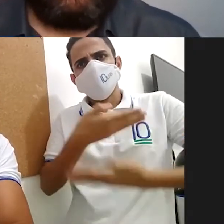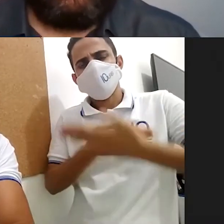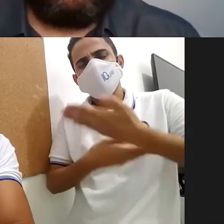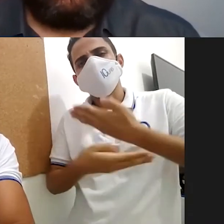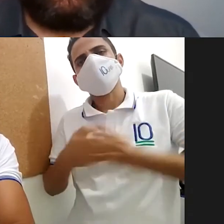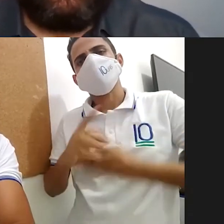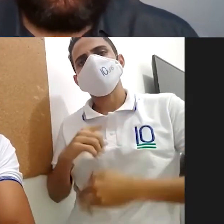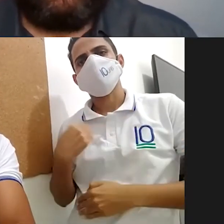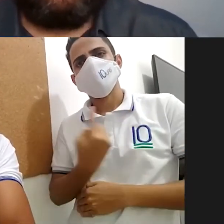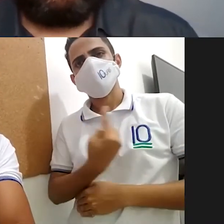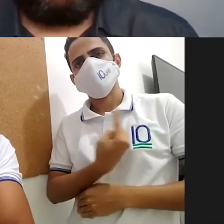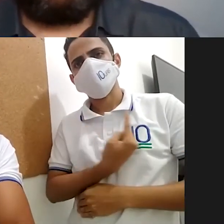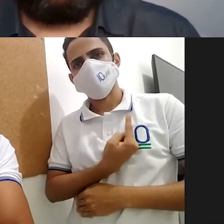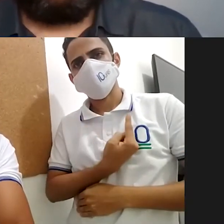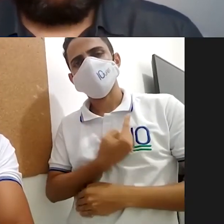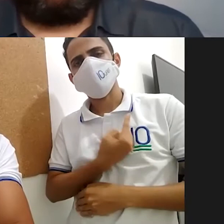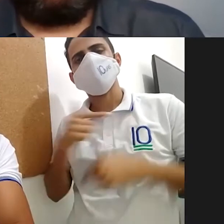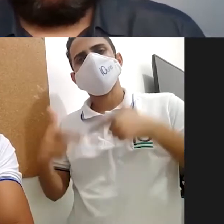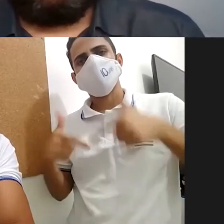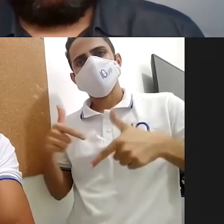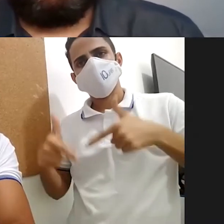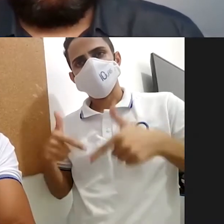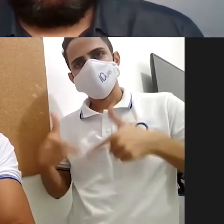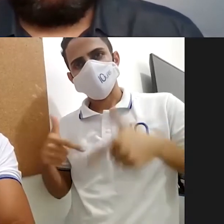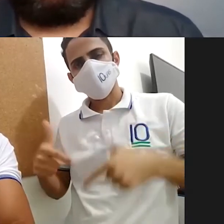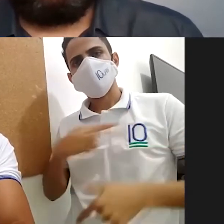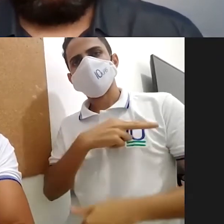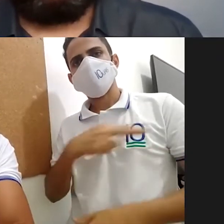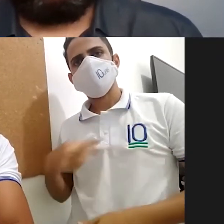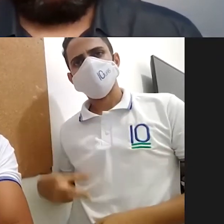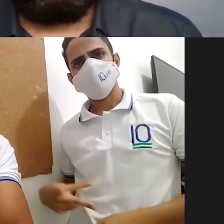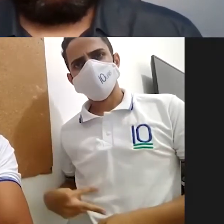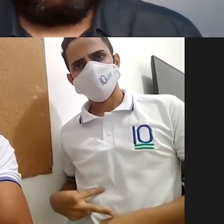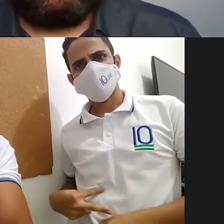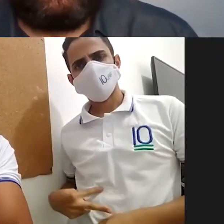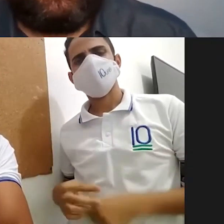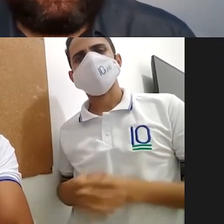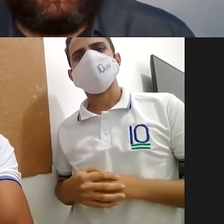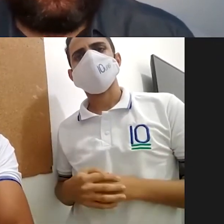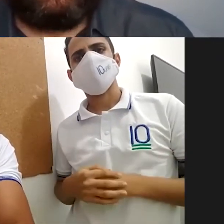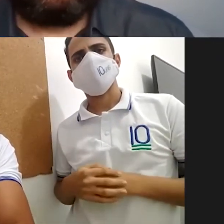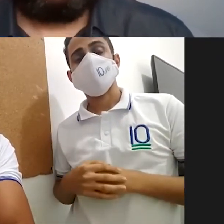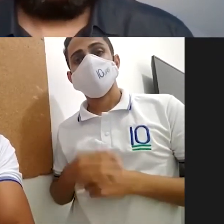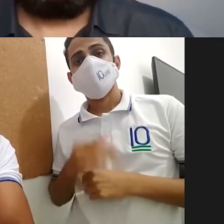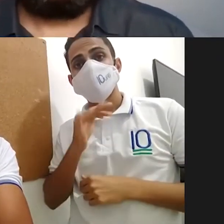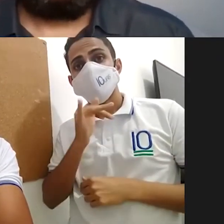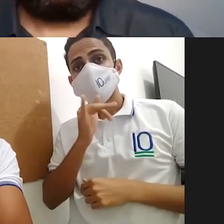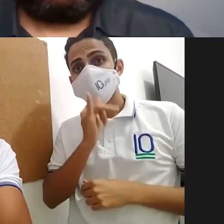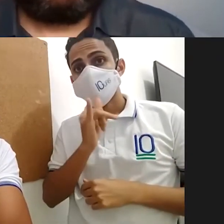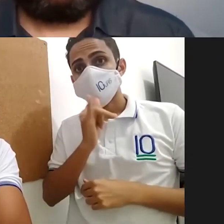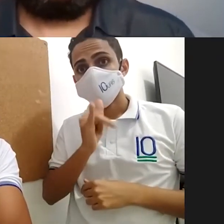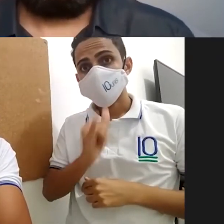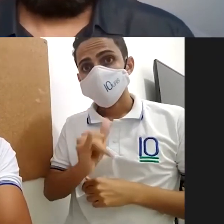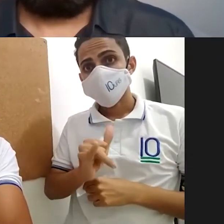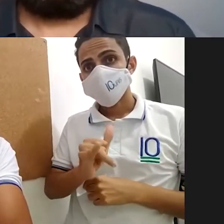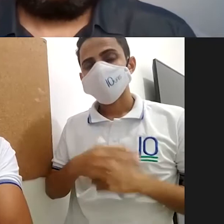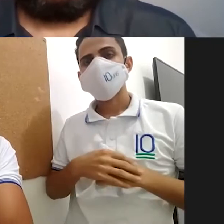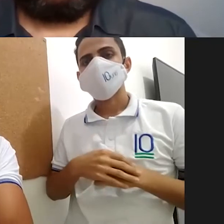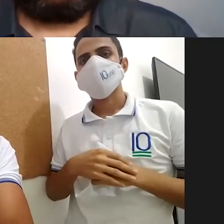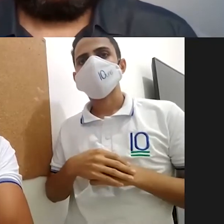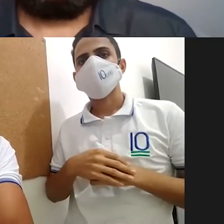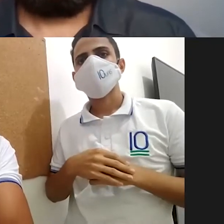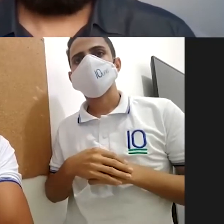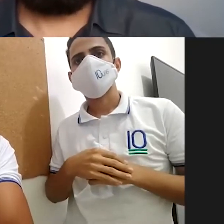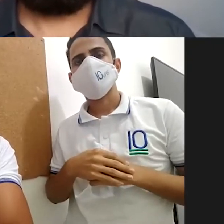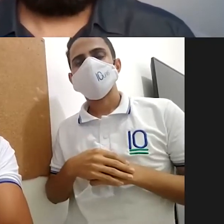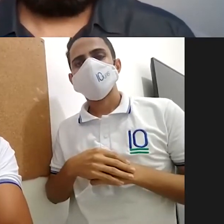participação da sociedade. Como isso? Nossas decisões serão todas divididas, né? Serão votadas